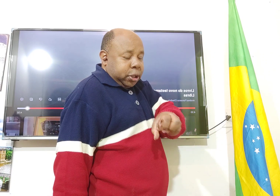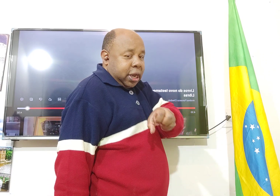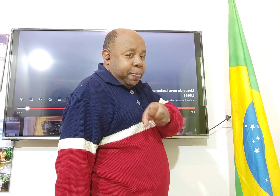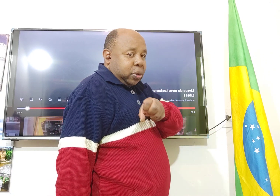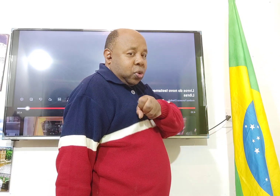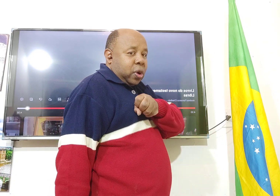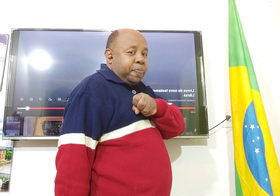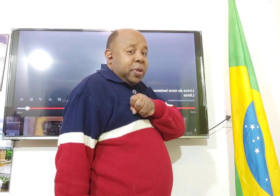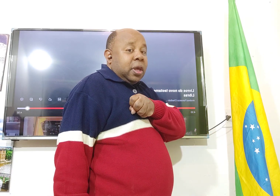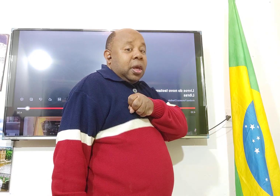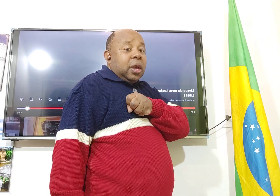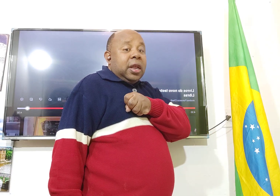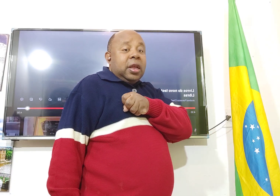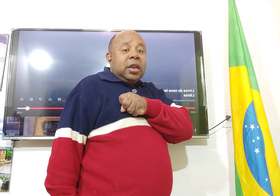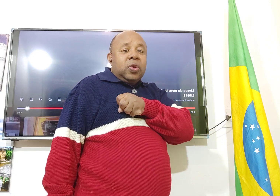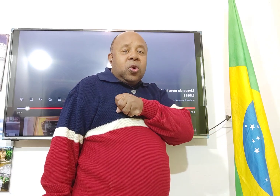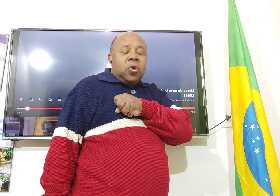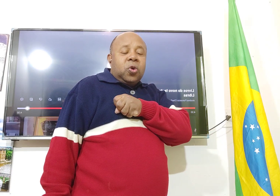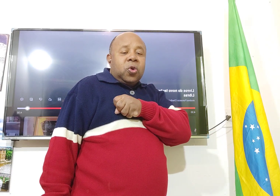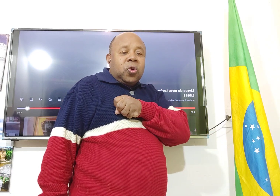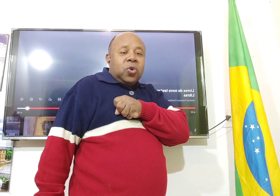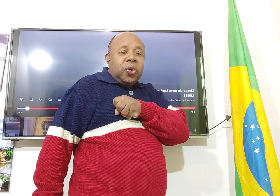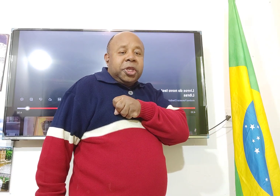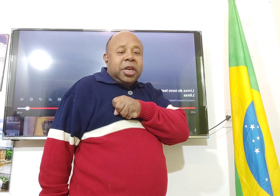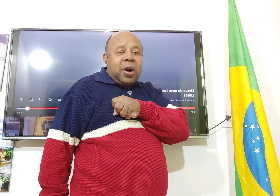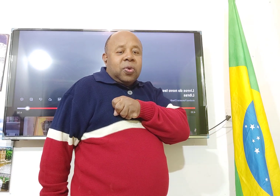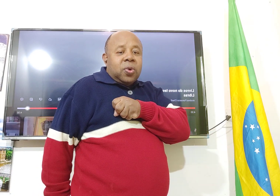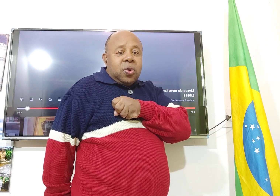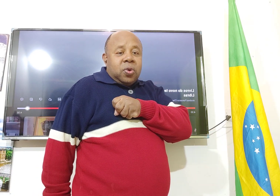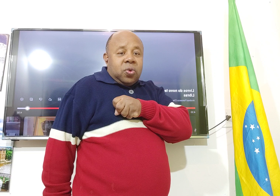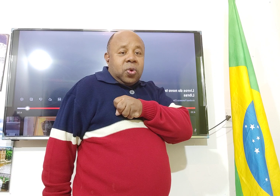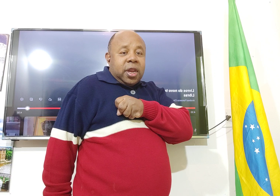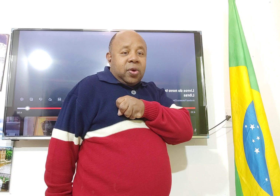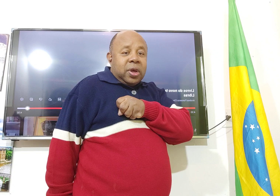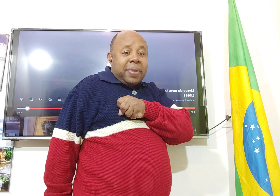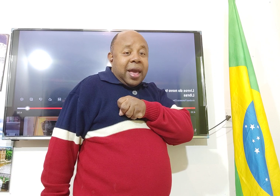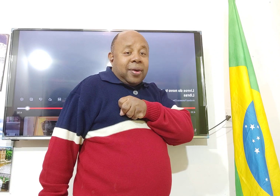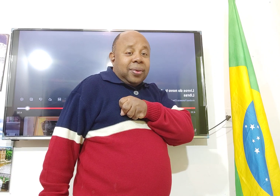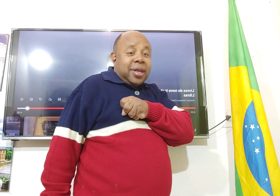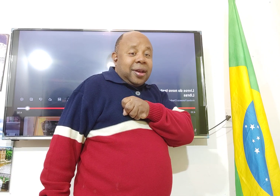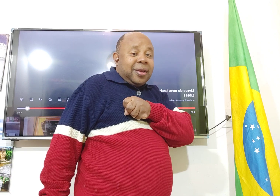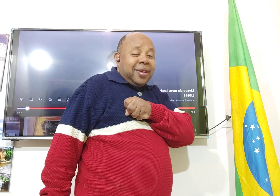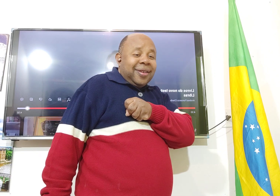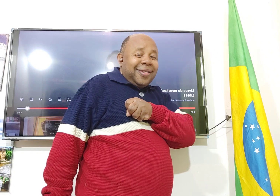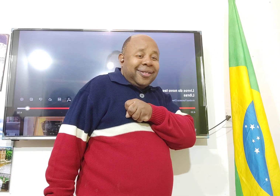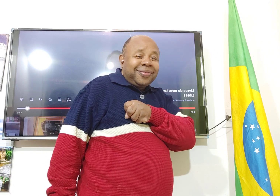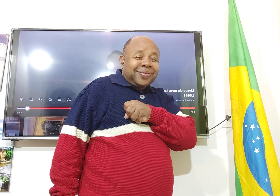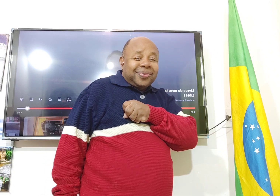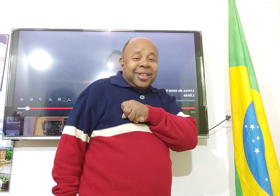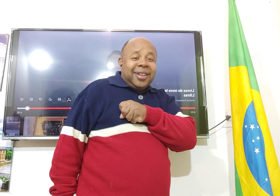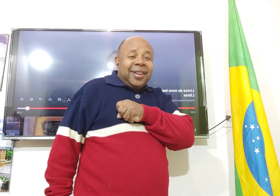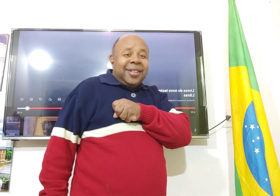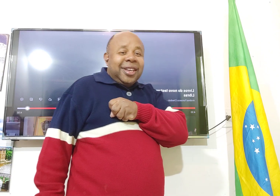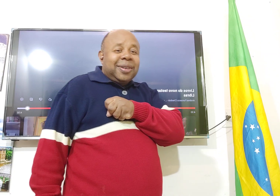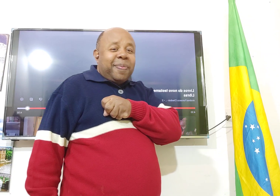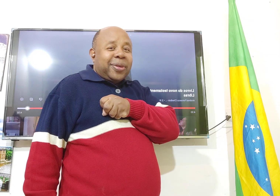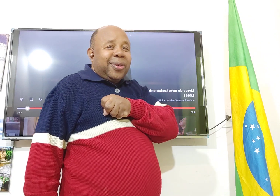aquela pessoa. E no original, no grego, no hebraico, não sei, tem que chamar o